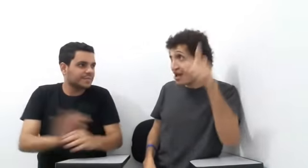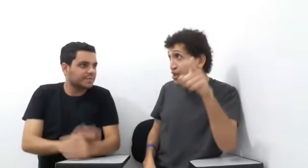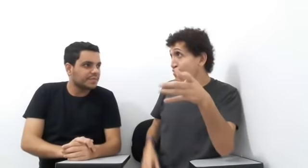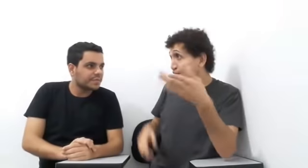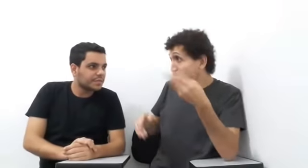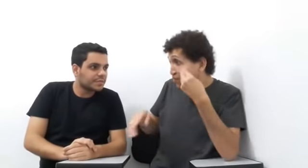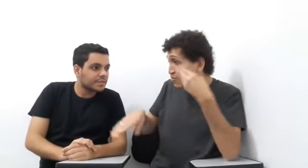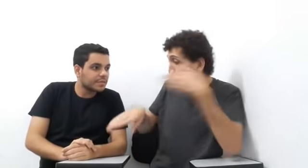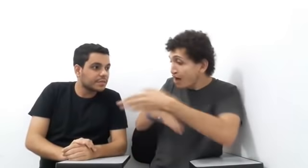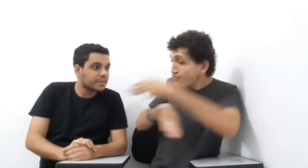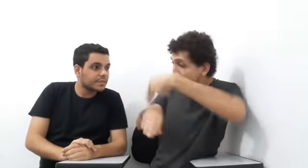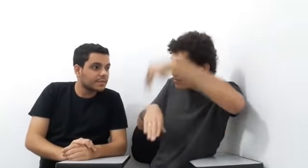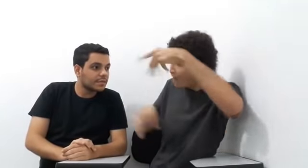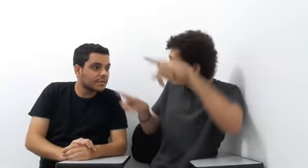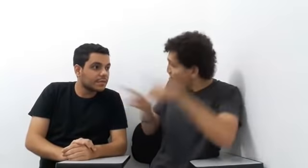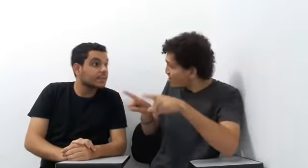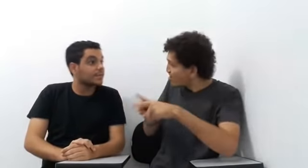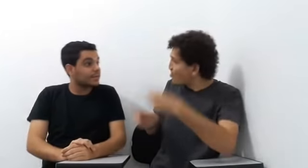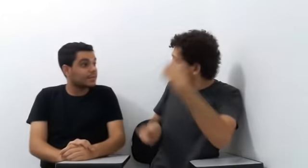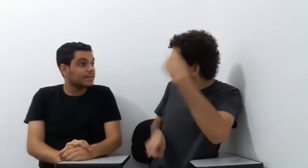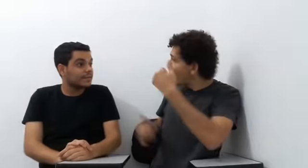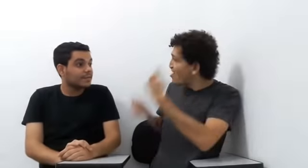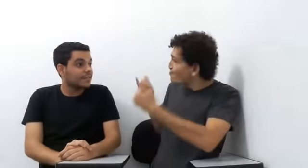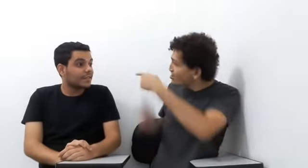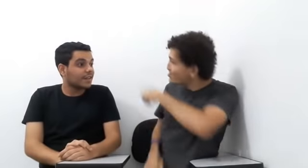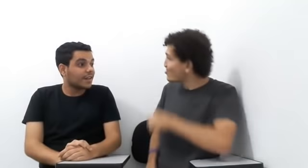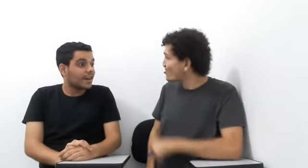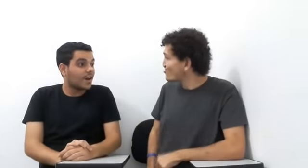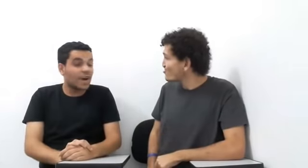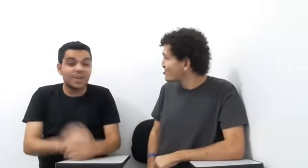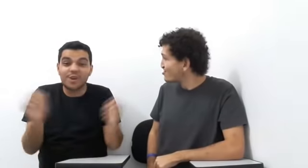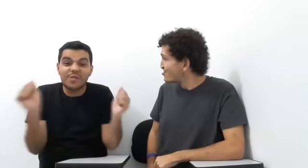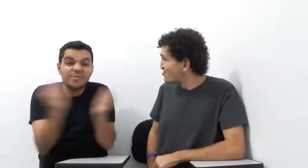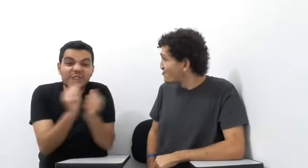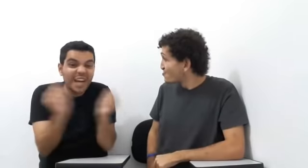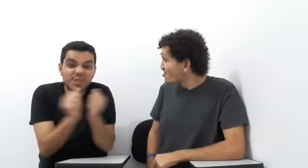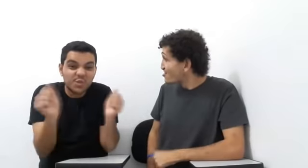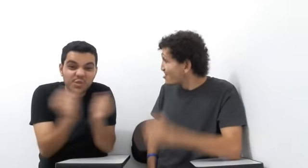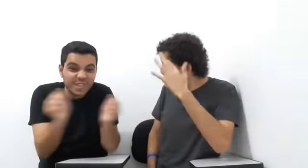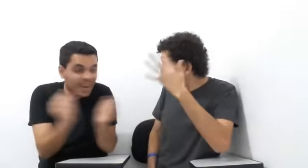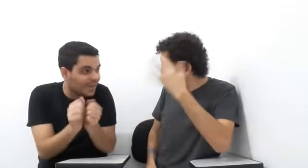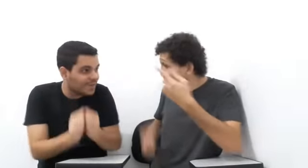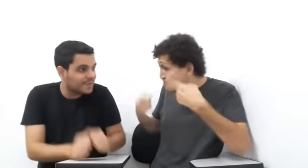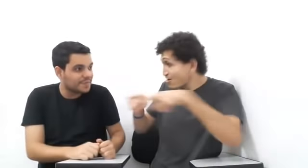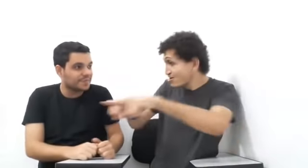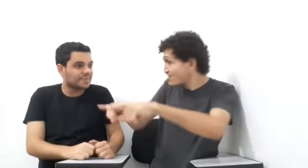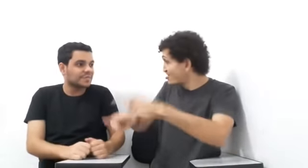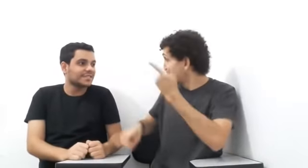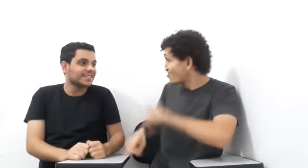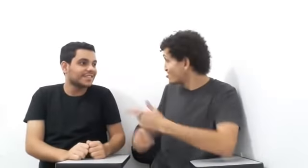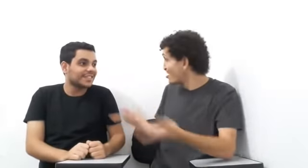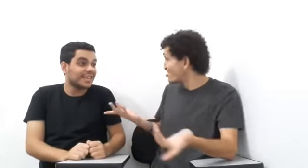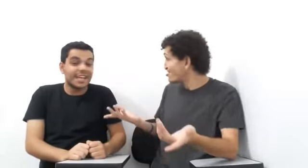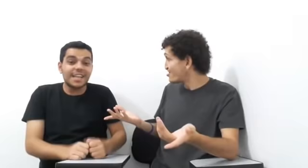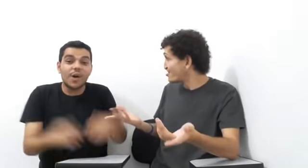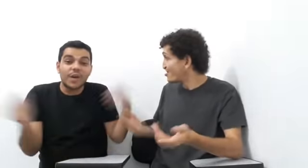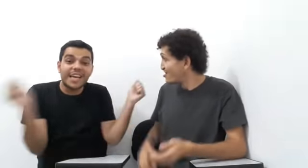está tentando entrar no mestrado também. Uma ideia parecida com a sua. Olha só, vamos ficar junto então. Mas não, acho que ele não consegue. Não, e ainda